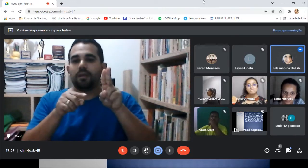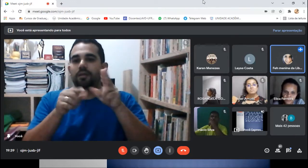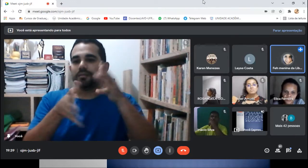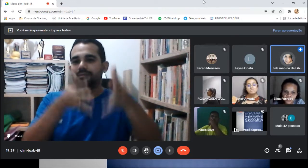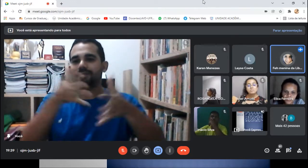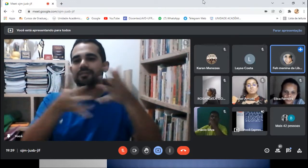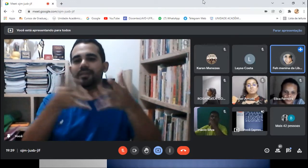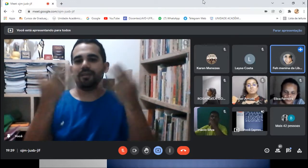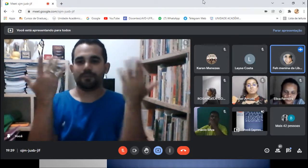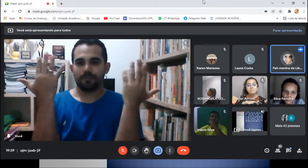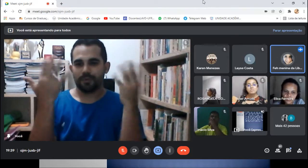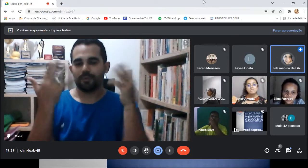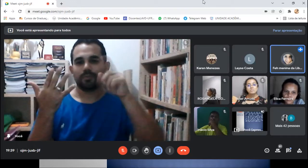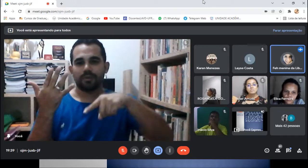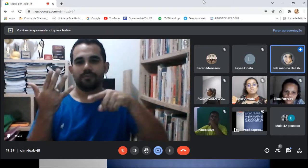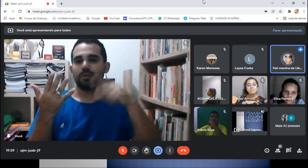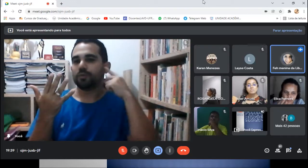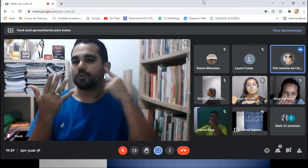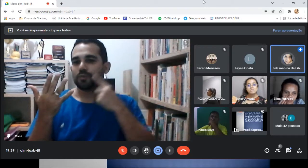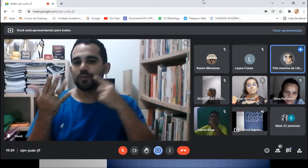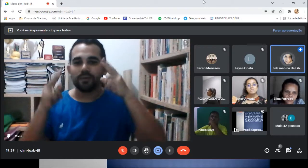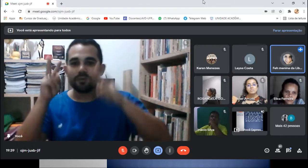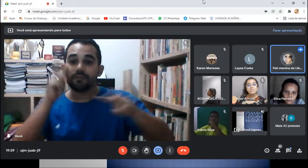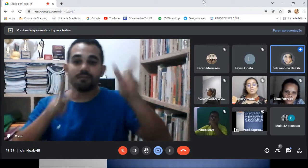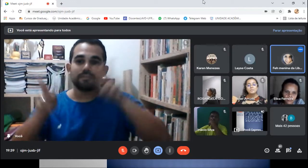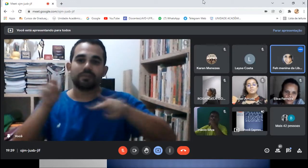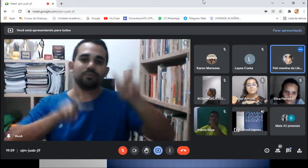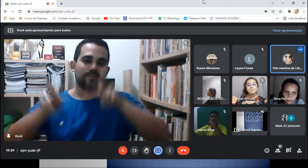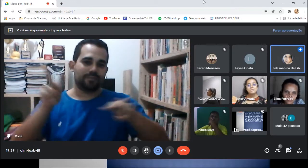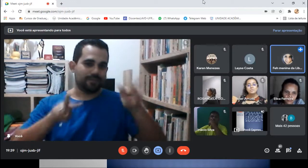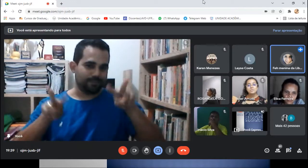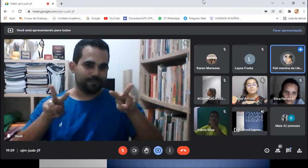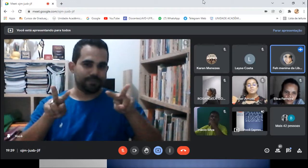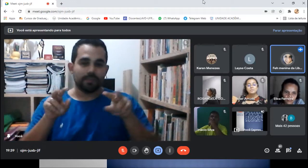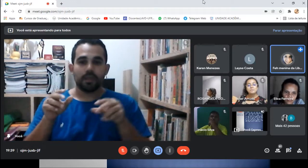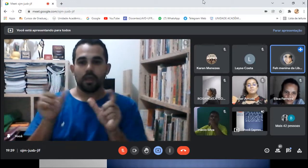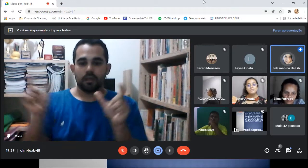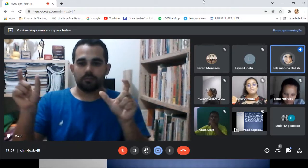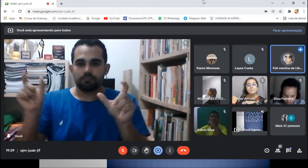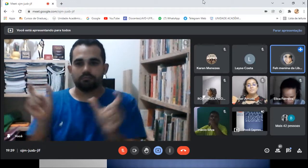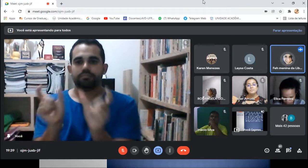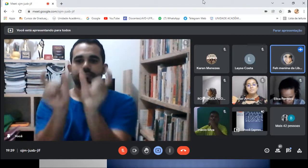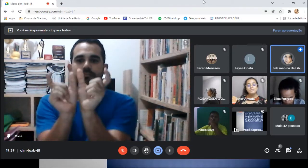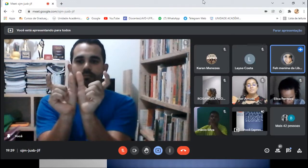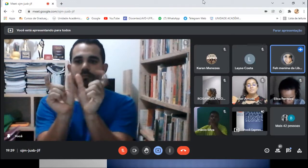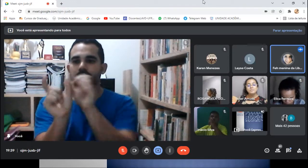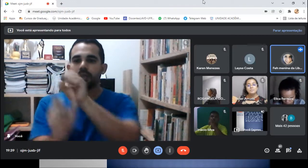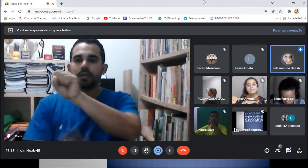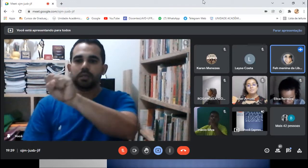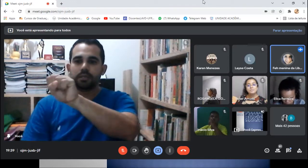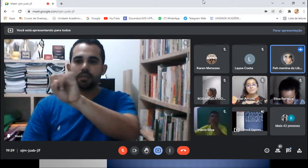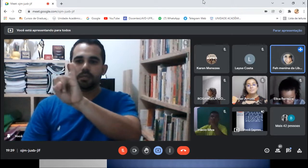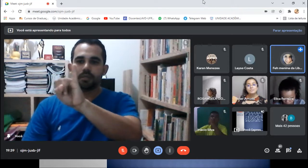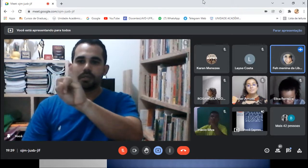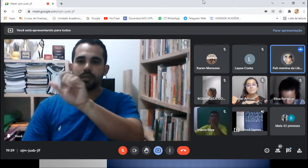Então, Manu, esse termo, se refere às mãos, ao qual o surdo pode estar sinalizando e assim se comunicando.